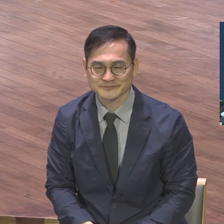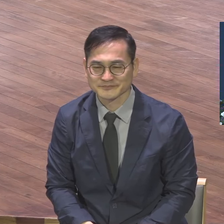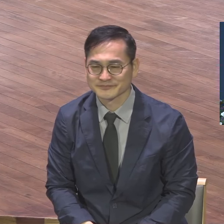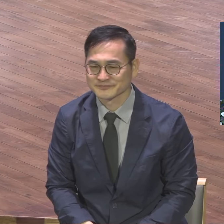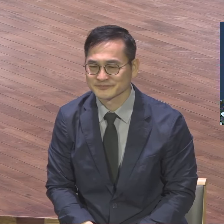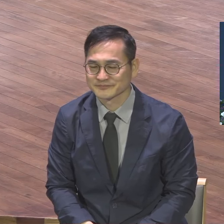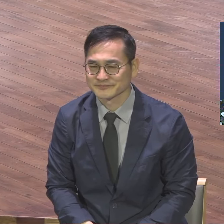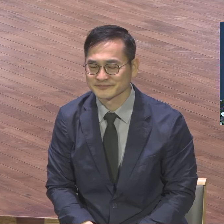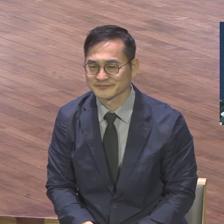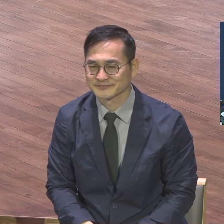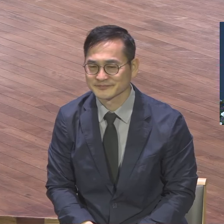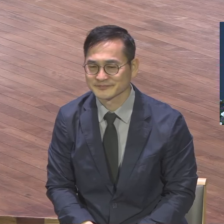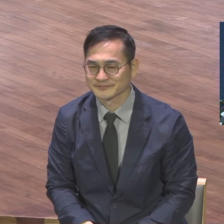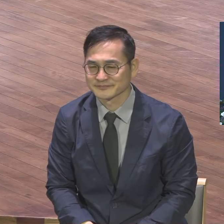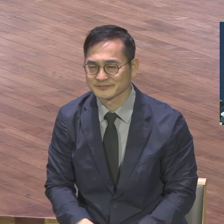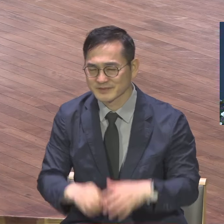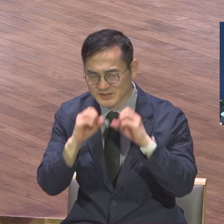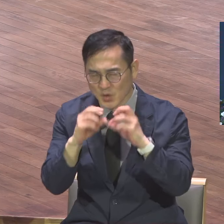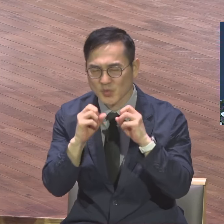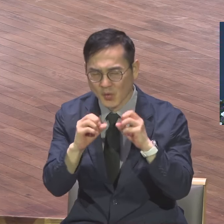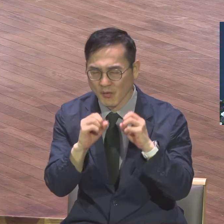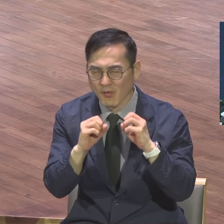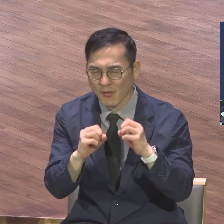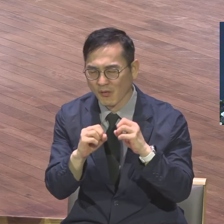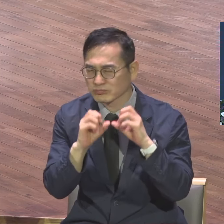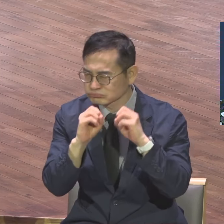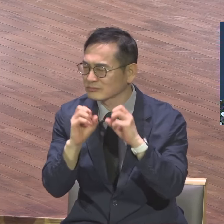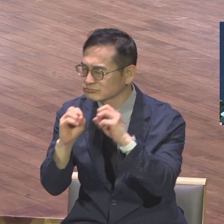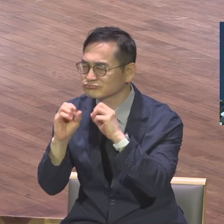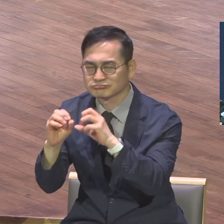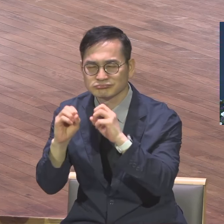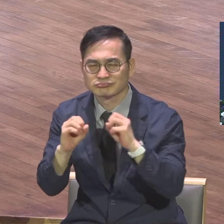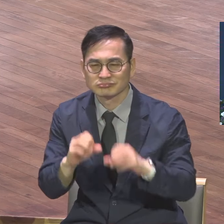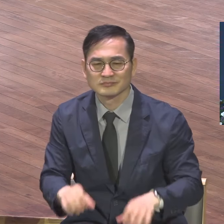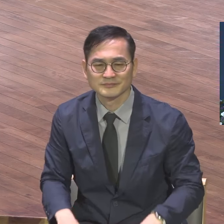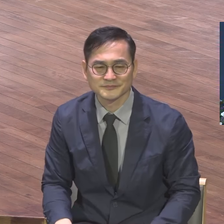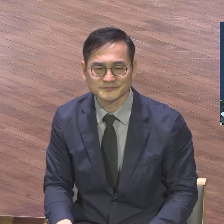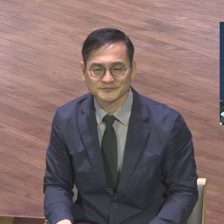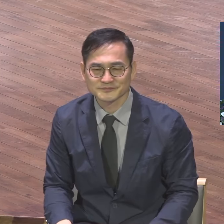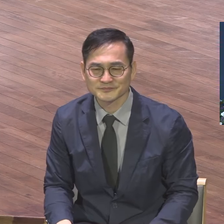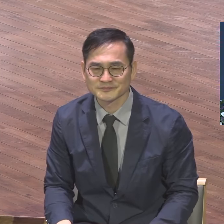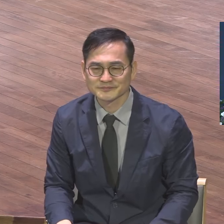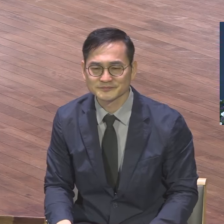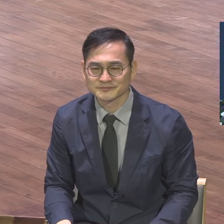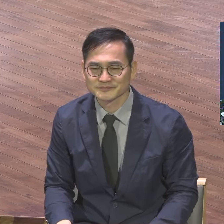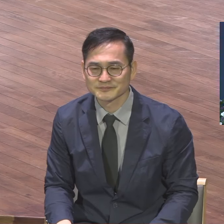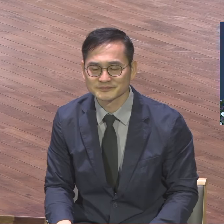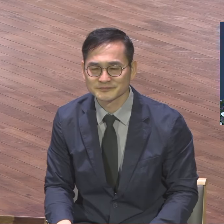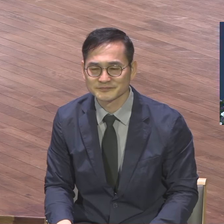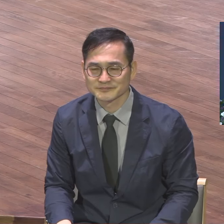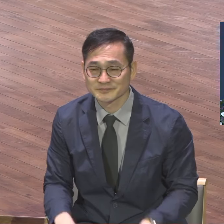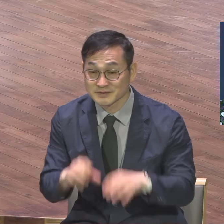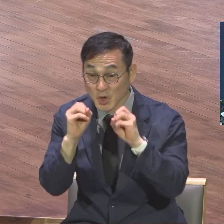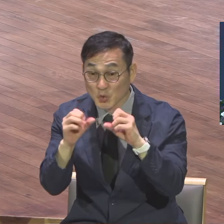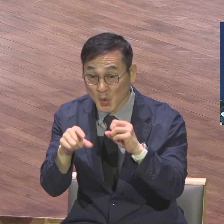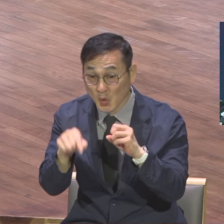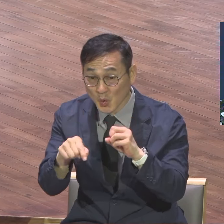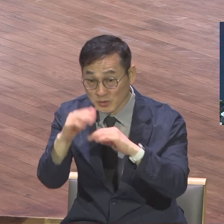다양한 방법으로 그렇게 전도를 했는데 그 핵심은 한 가지였어요. 예수님이 누구신가?